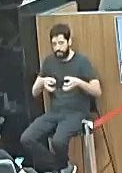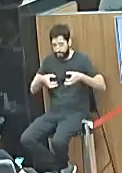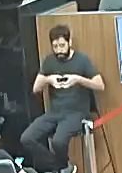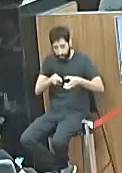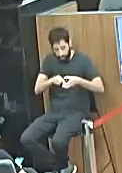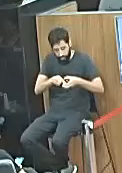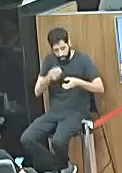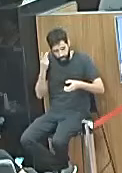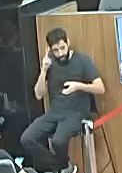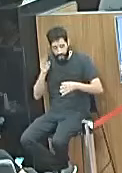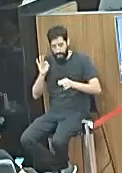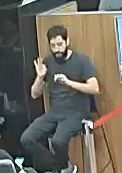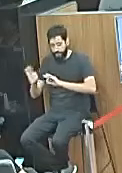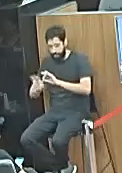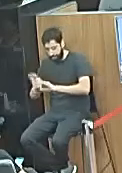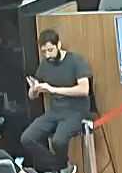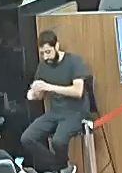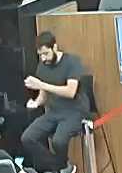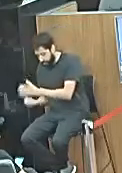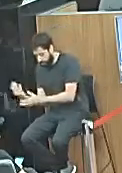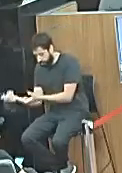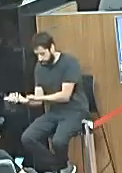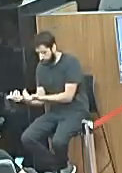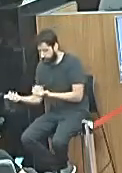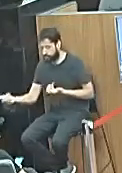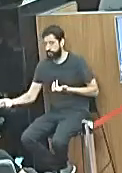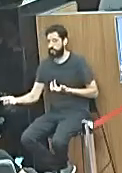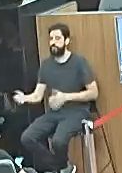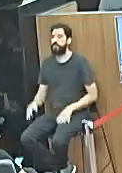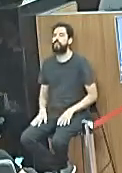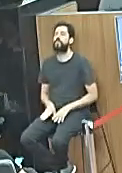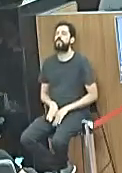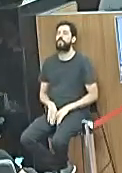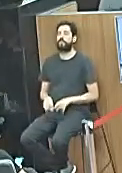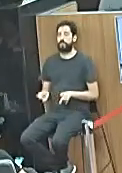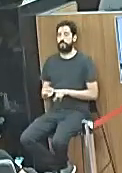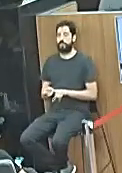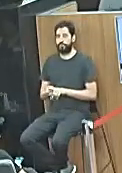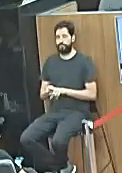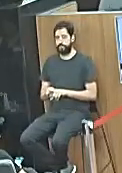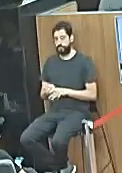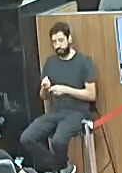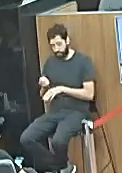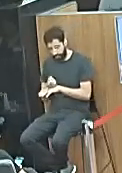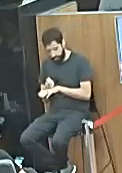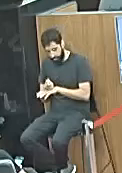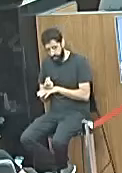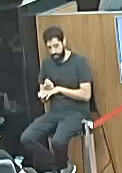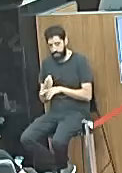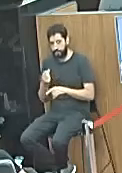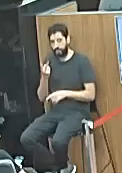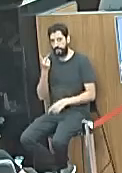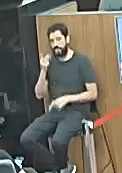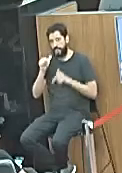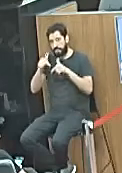de sementes com a ampliação das metas físicas e financeiras na ação 20 e 33 coordenação de políticas e